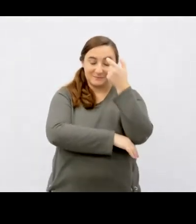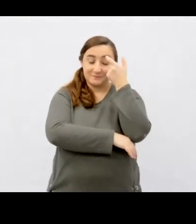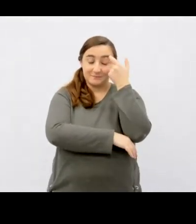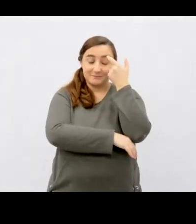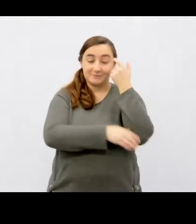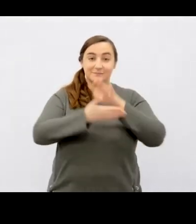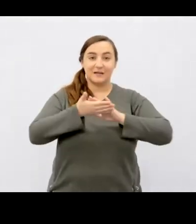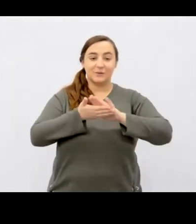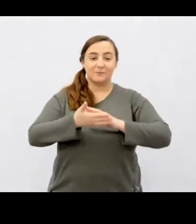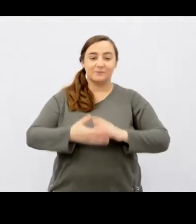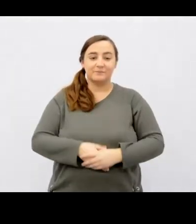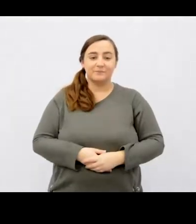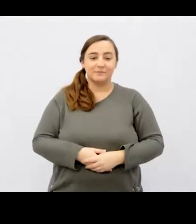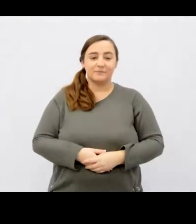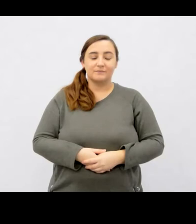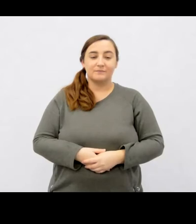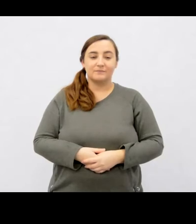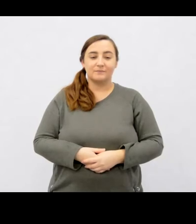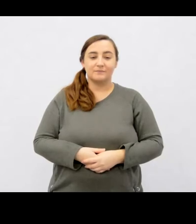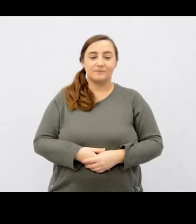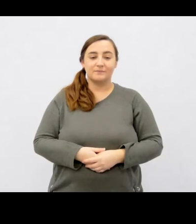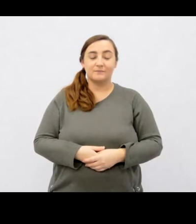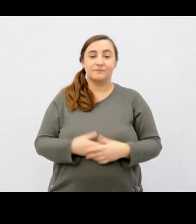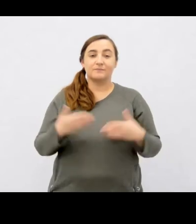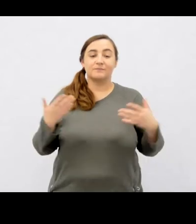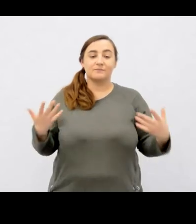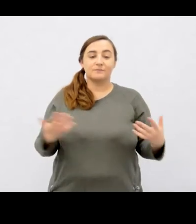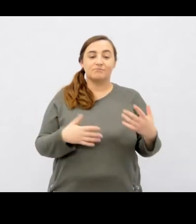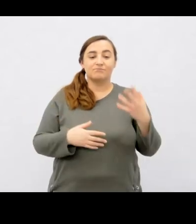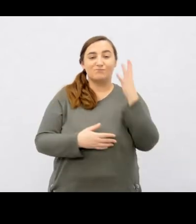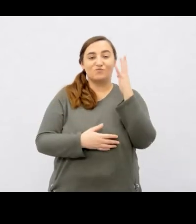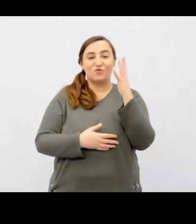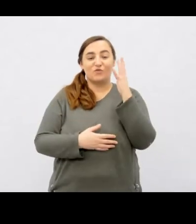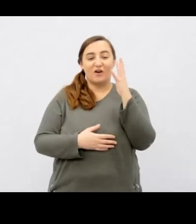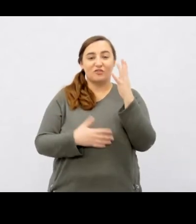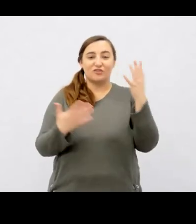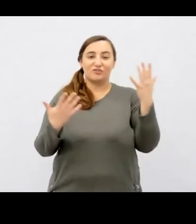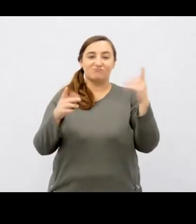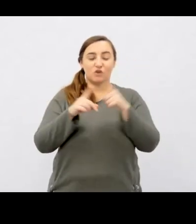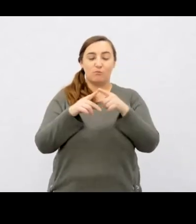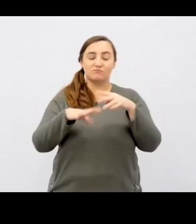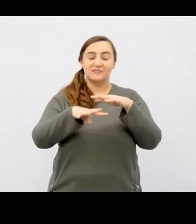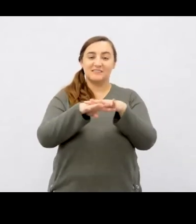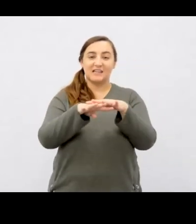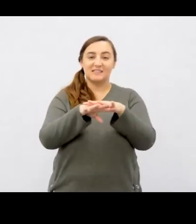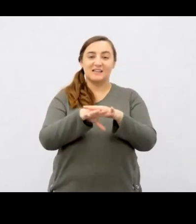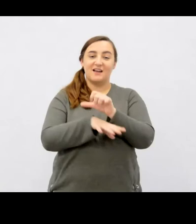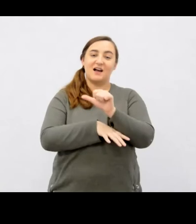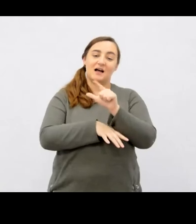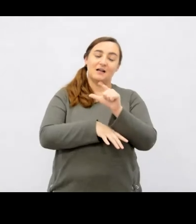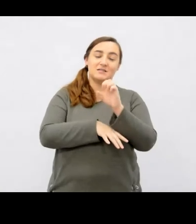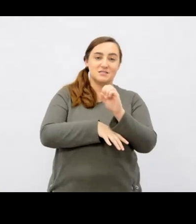du coup être une forme de zoom, va se rapprocher du quartier, du site Alstom